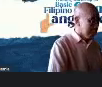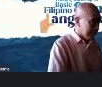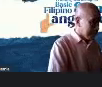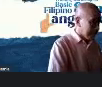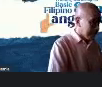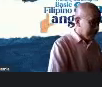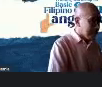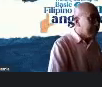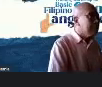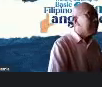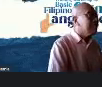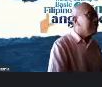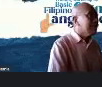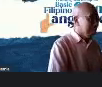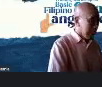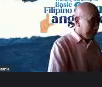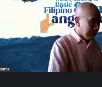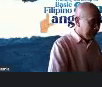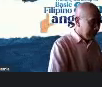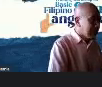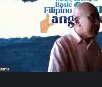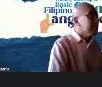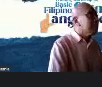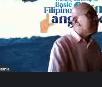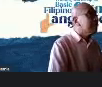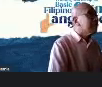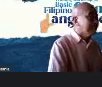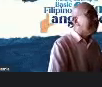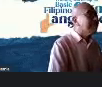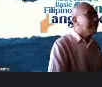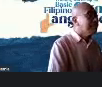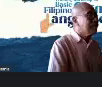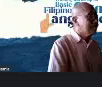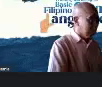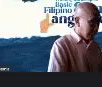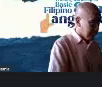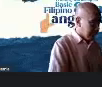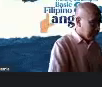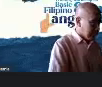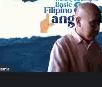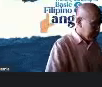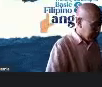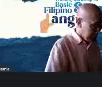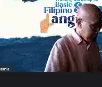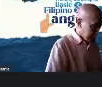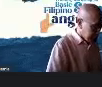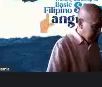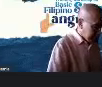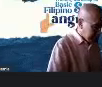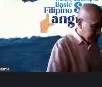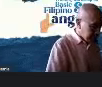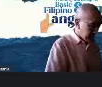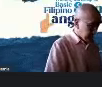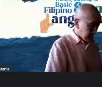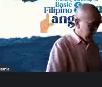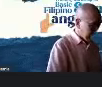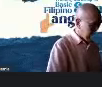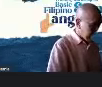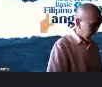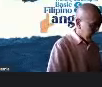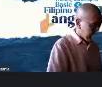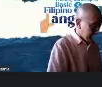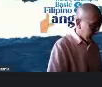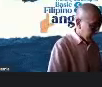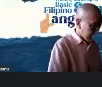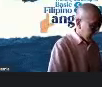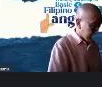inyong course sa Education 4. Kasi it's high time for us to learn the